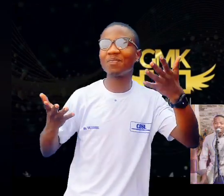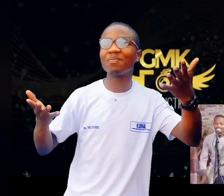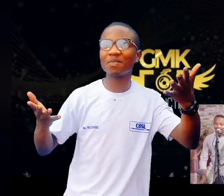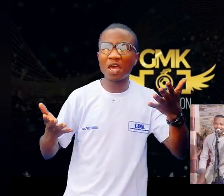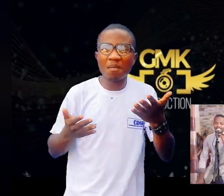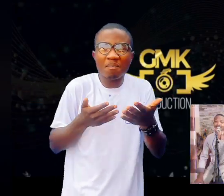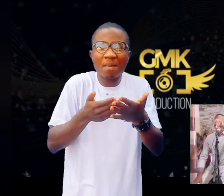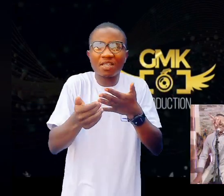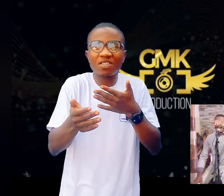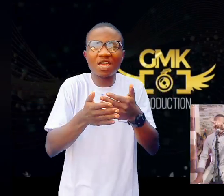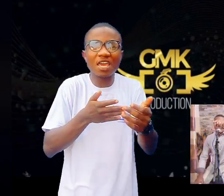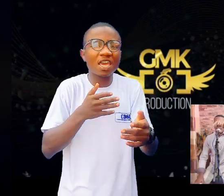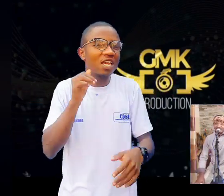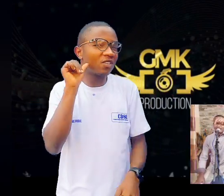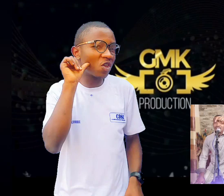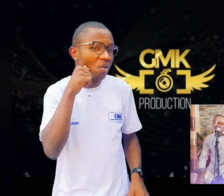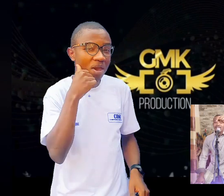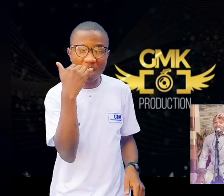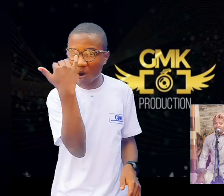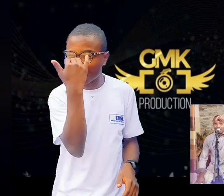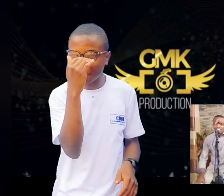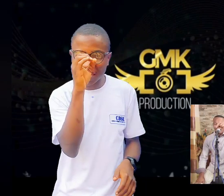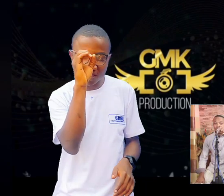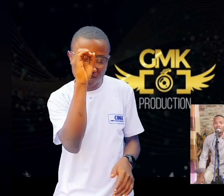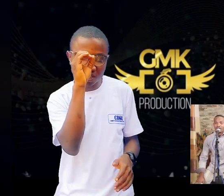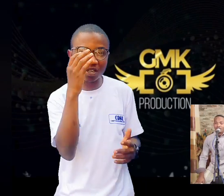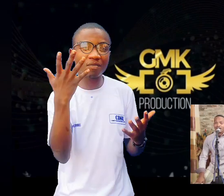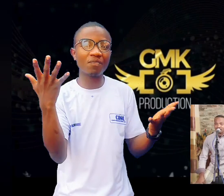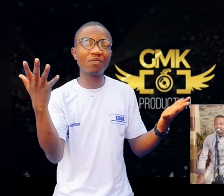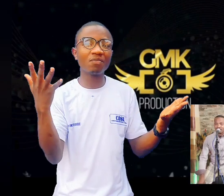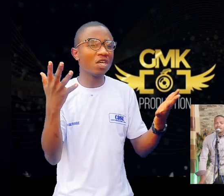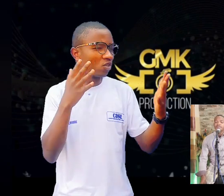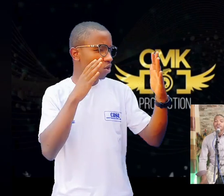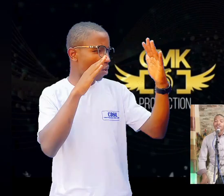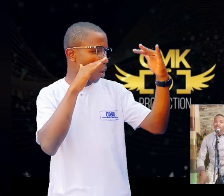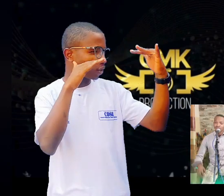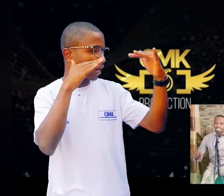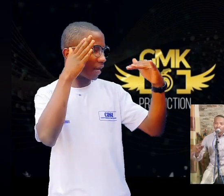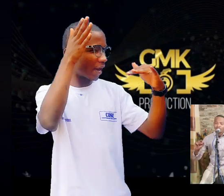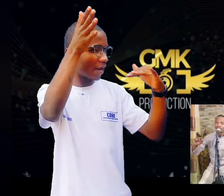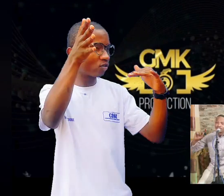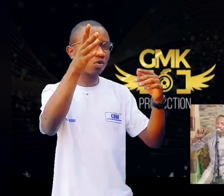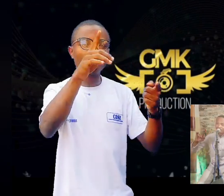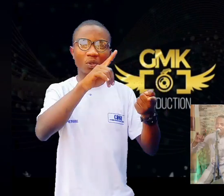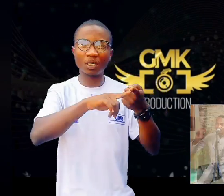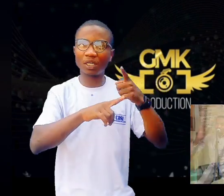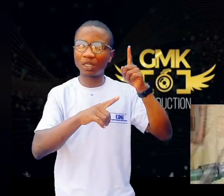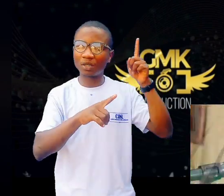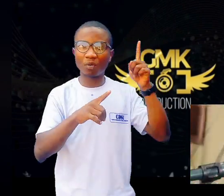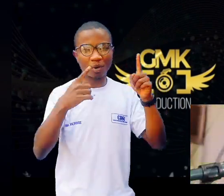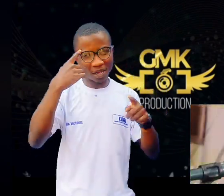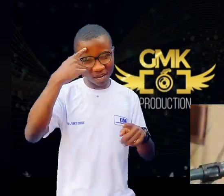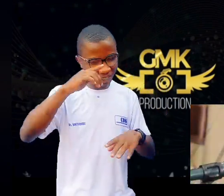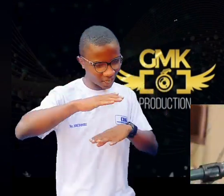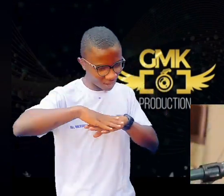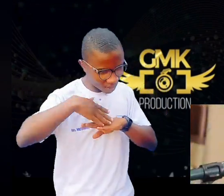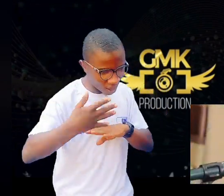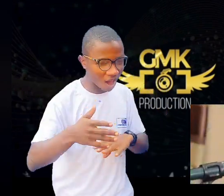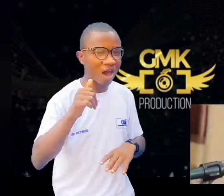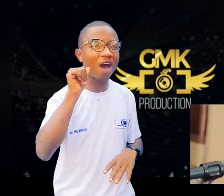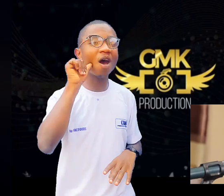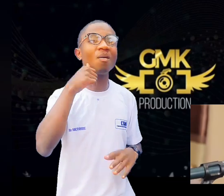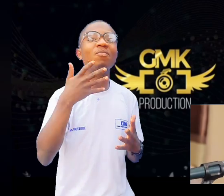demain. Même si demain aucun signe, je compterai sur lui pour